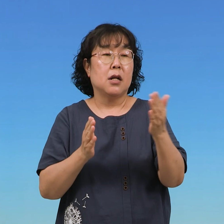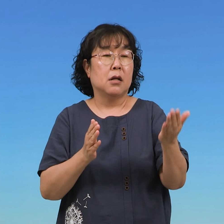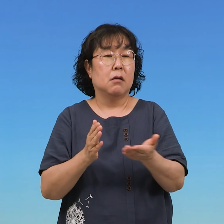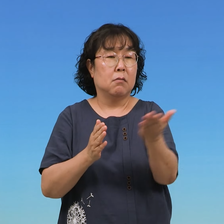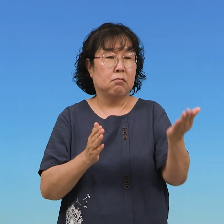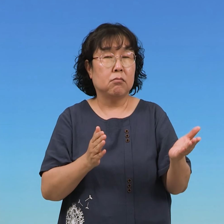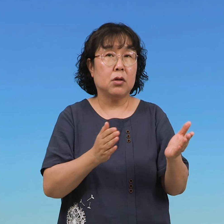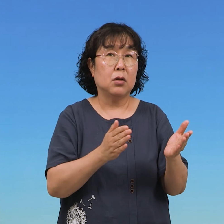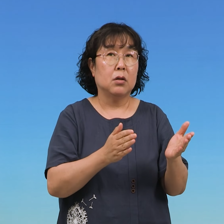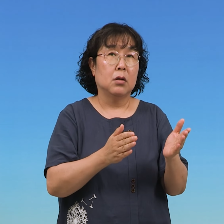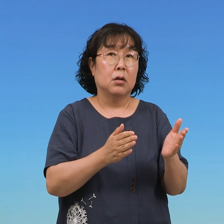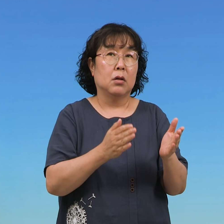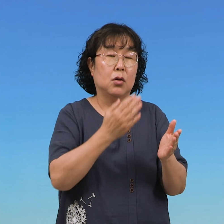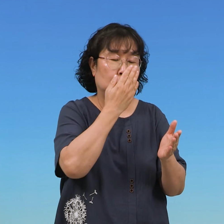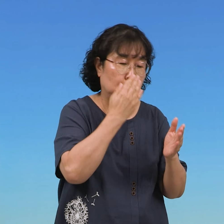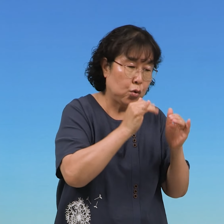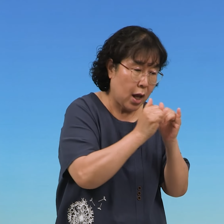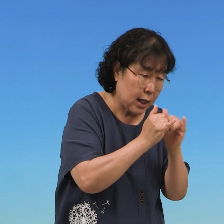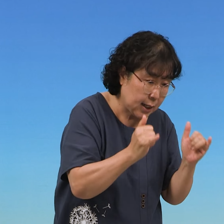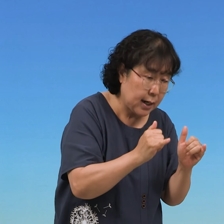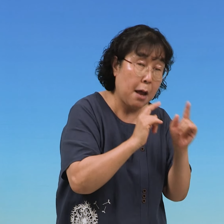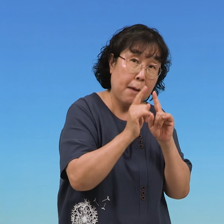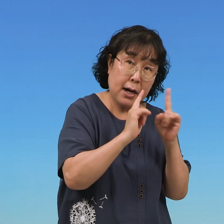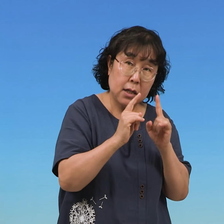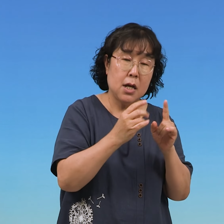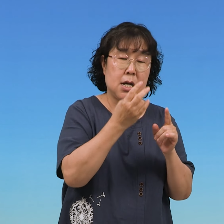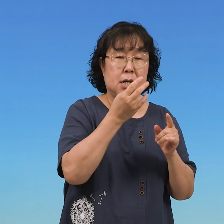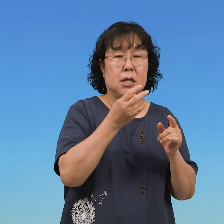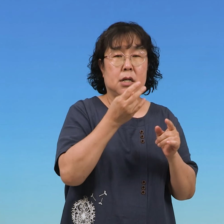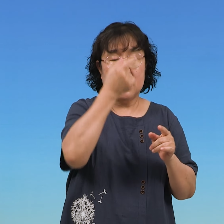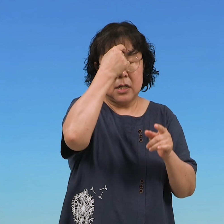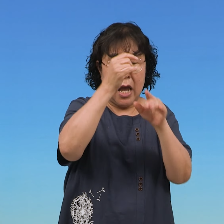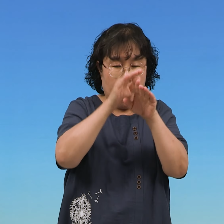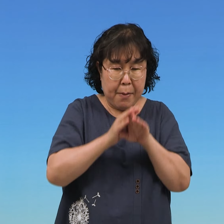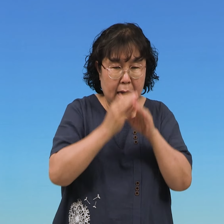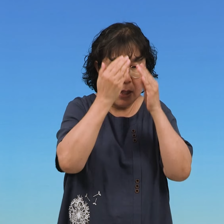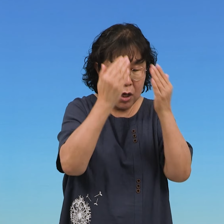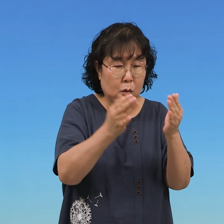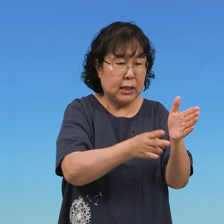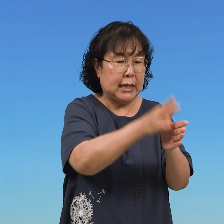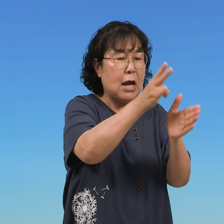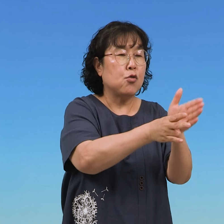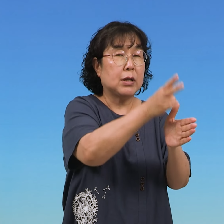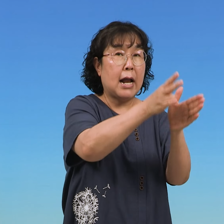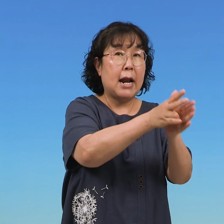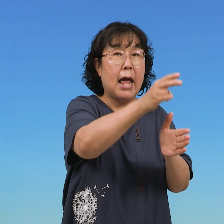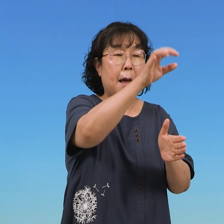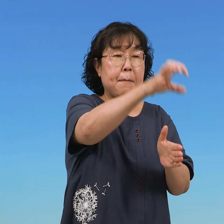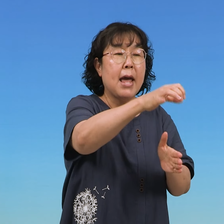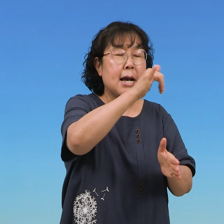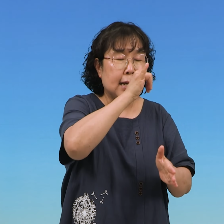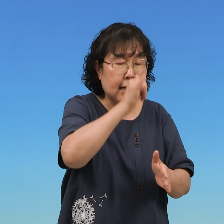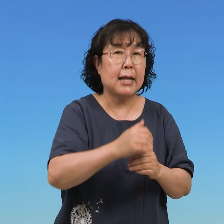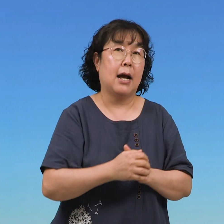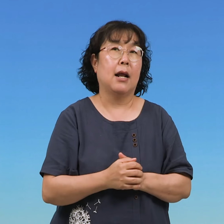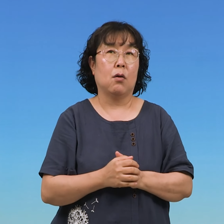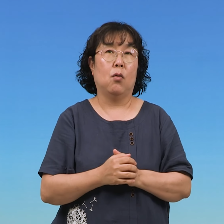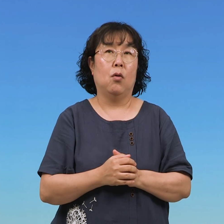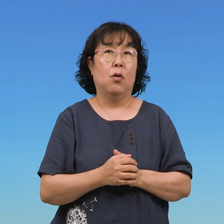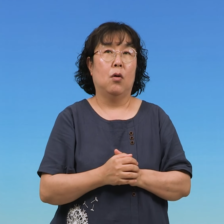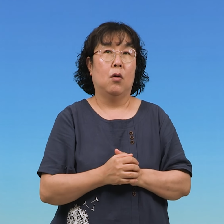곳이 예루살렘이 있다 하더이다. 지금 이 여인은요, 예수님이 끄집어내 주시는 거에 따라 가지고 가정 문제를